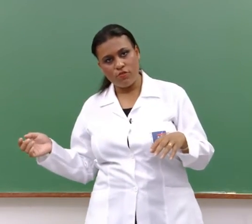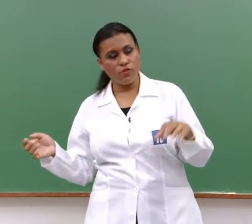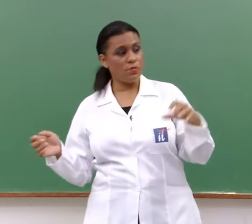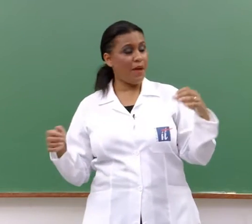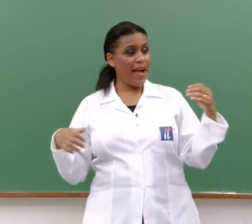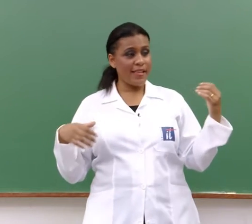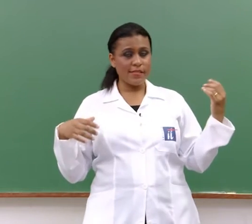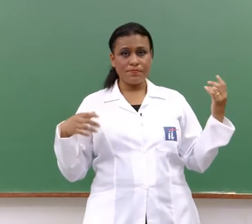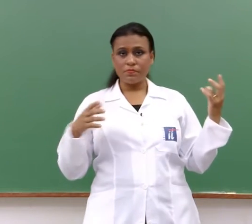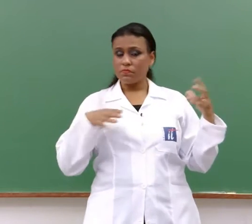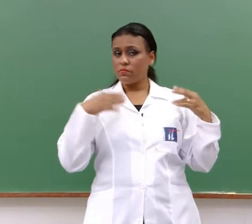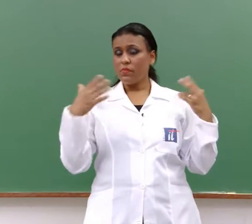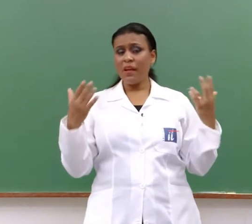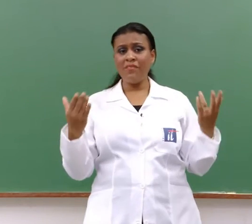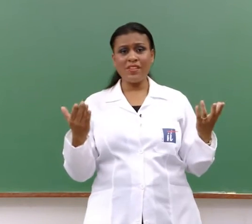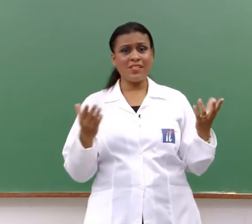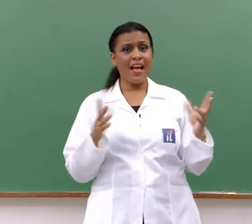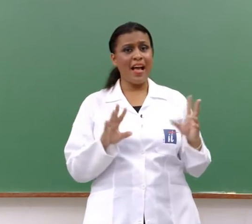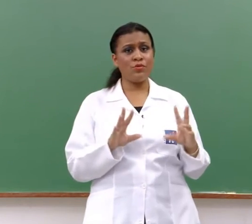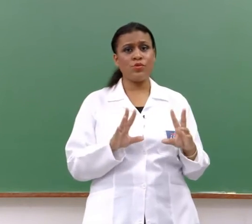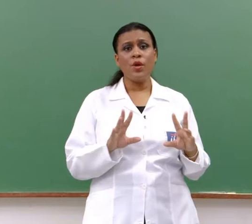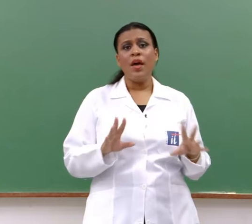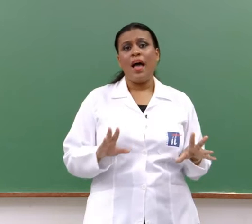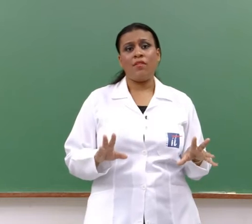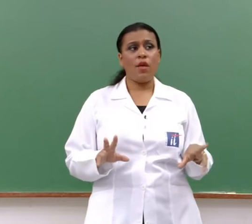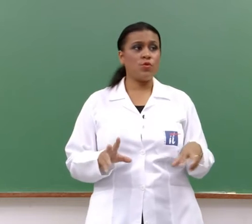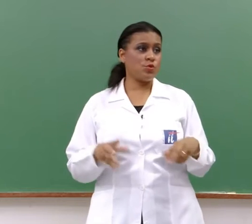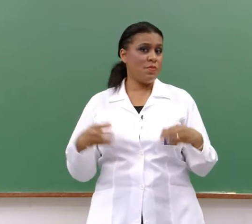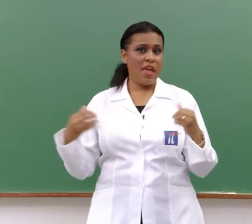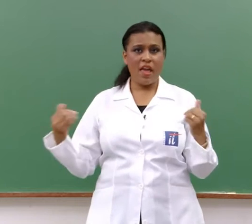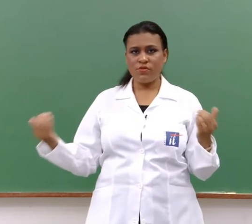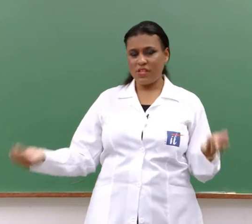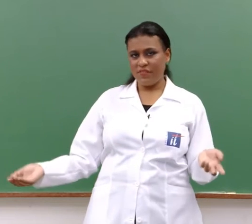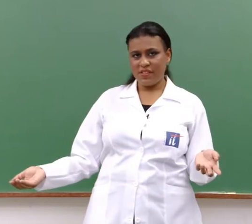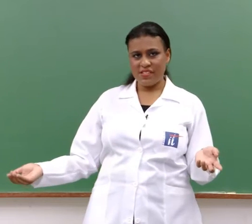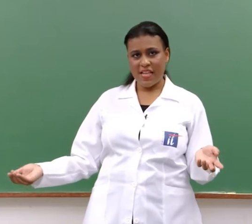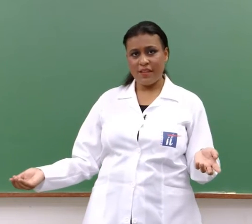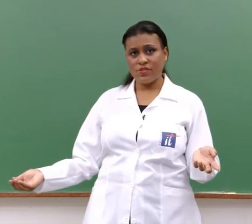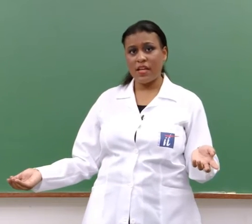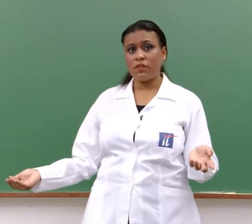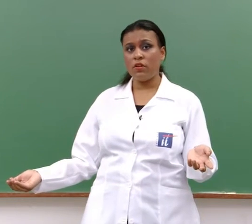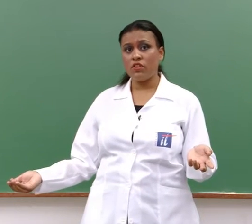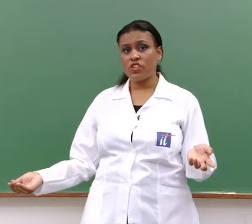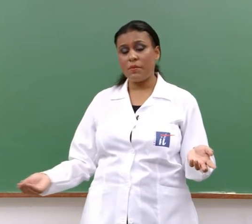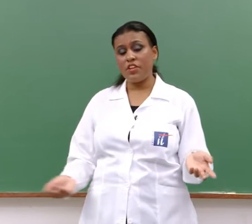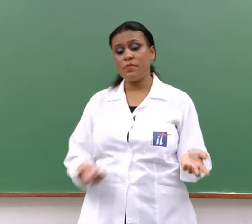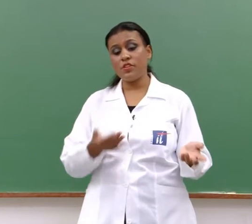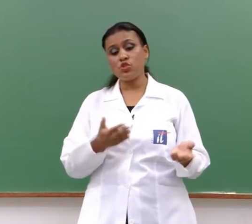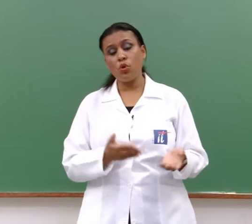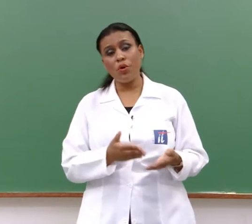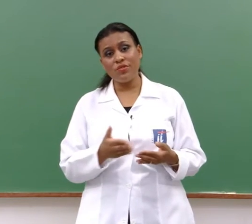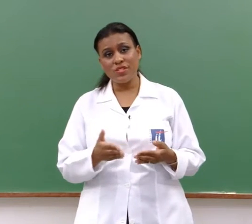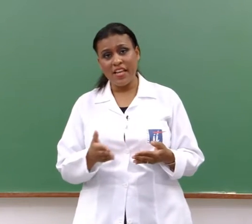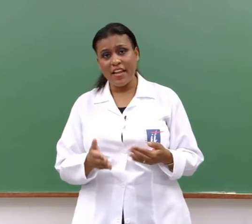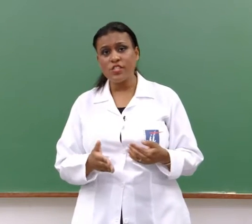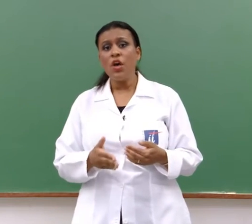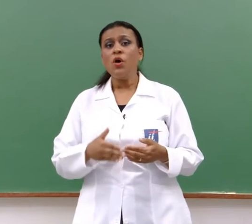dos mais avançados até os menos avançados tecnologicamente, mas todos eles com